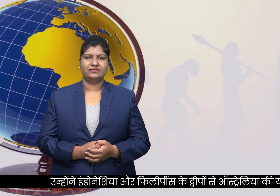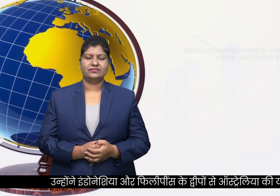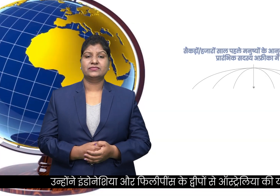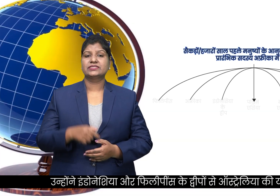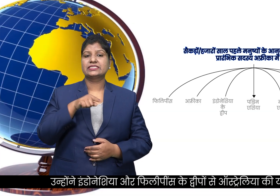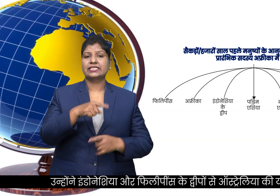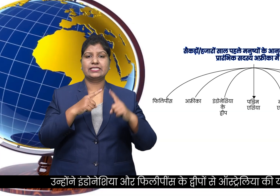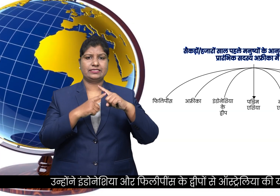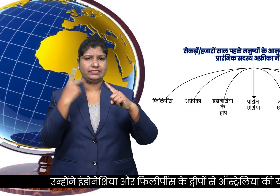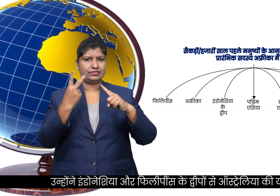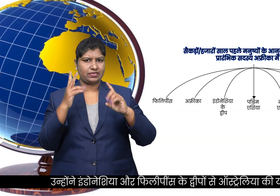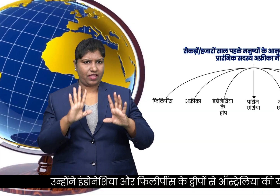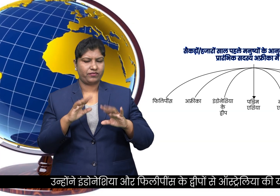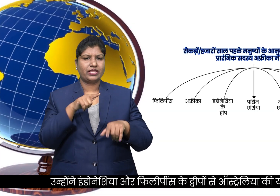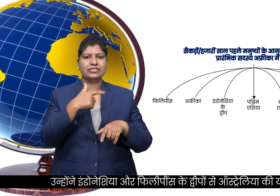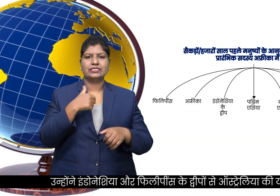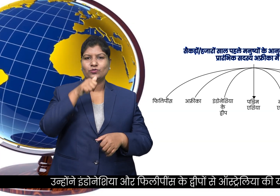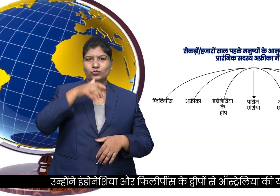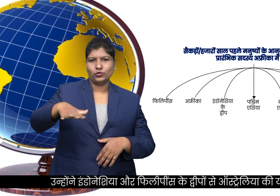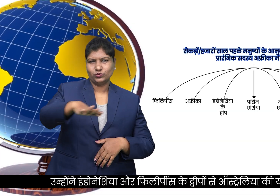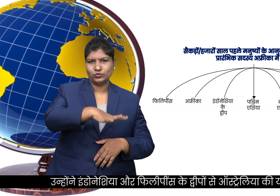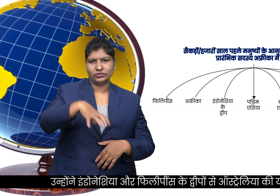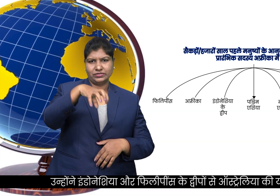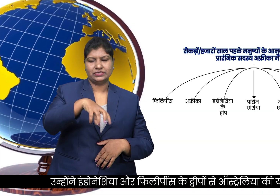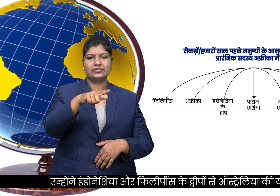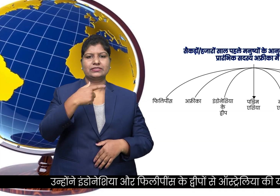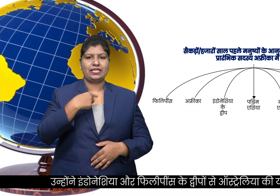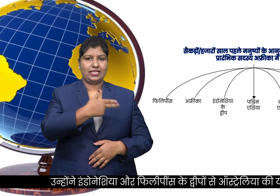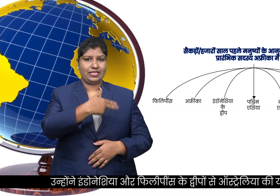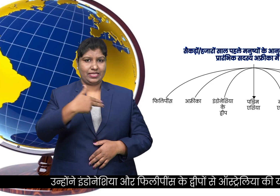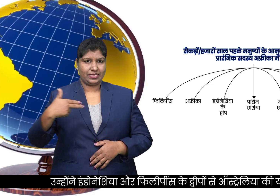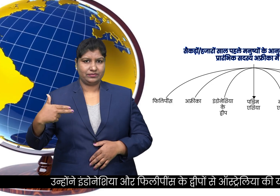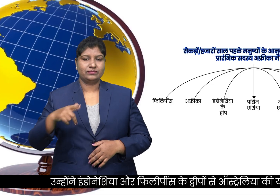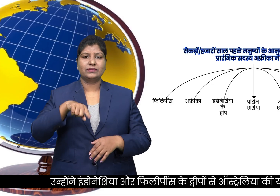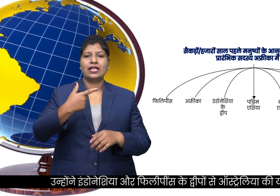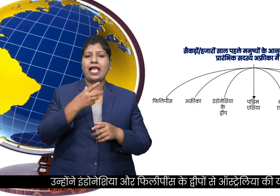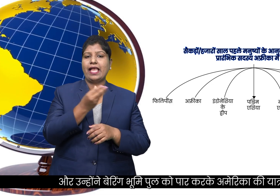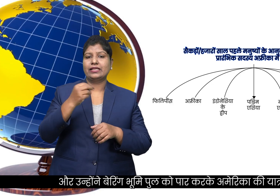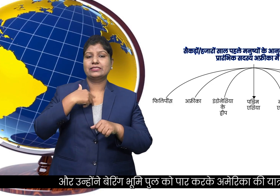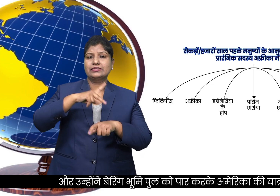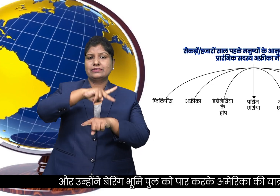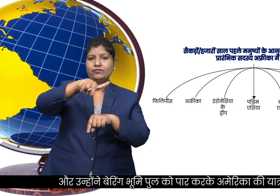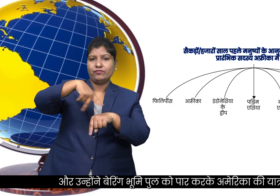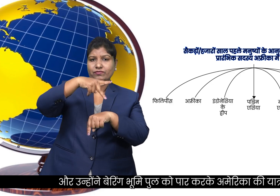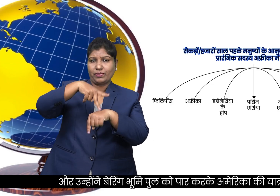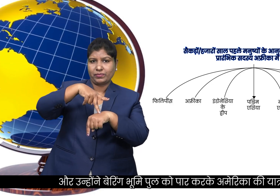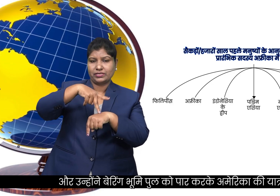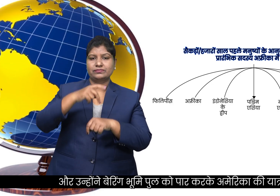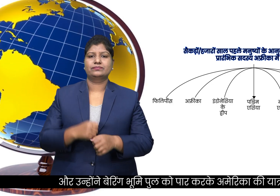उन्होंने इंडोनेशिया और फिलीपींस के द्वीपों से ऑस्ट्रेलिया की यात्रा की और उन्होंने बेरिंग भूमि पुल